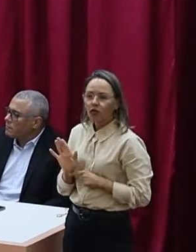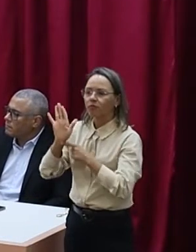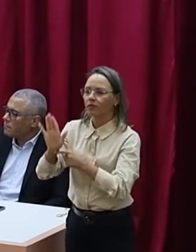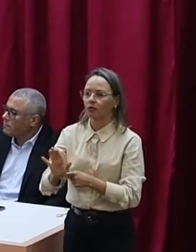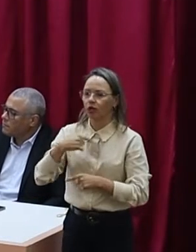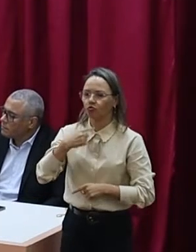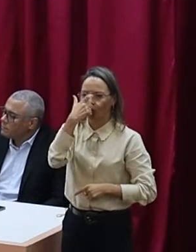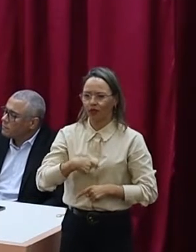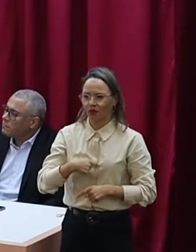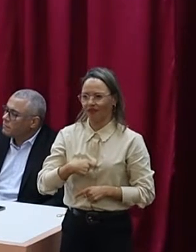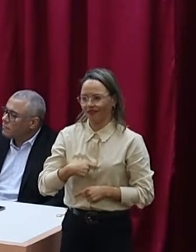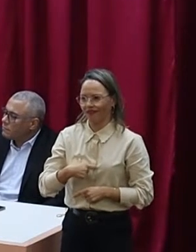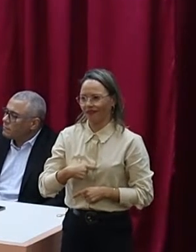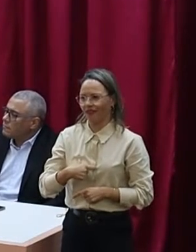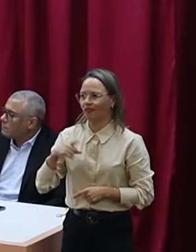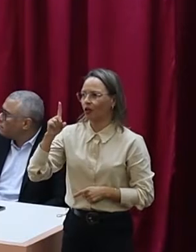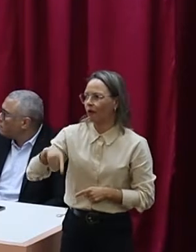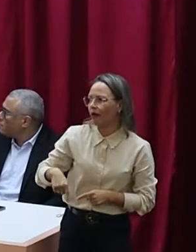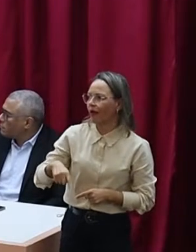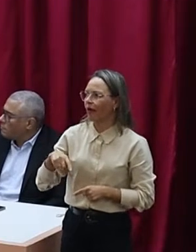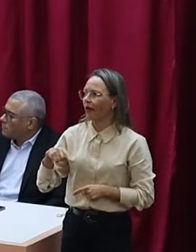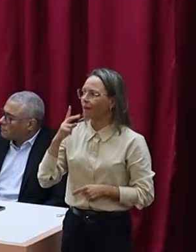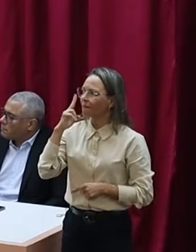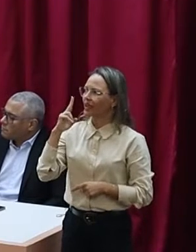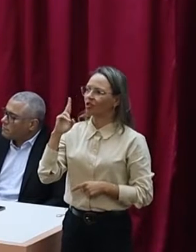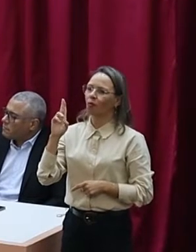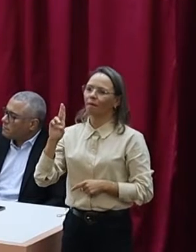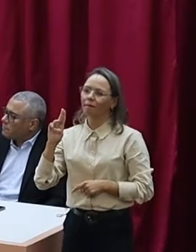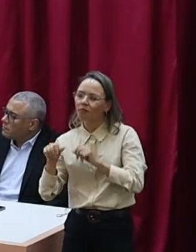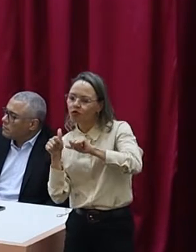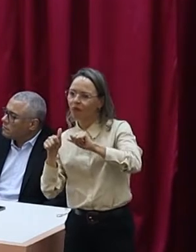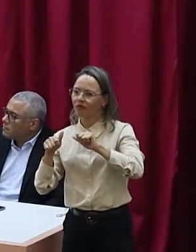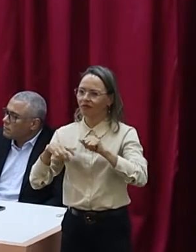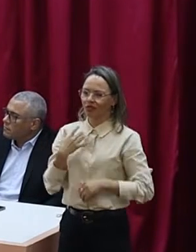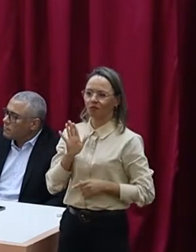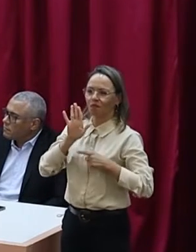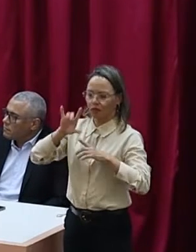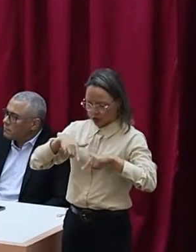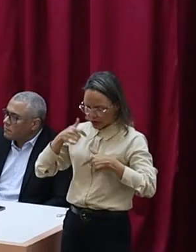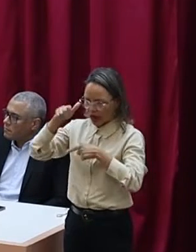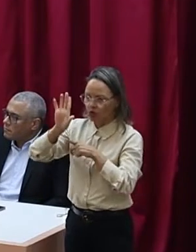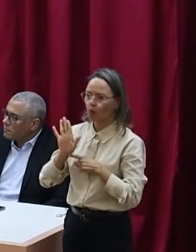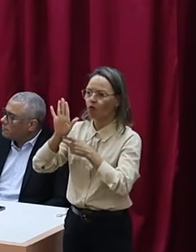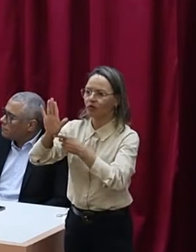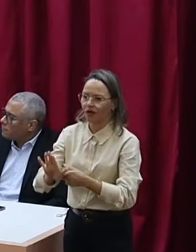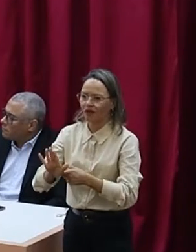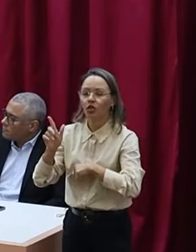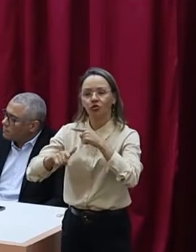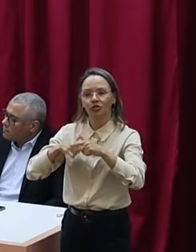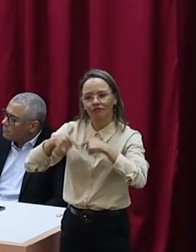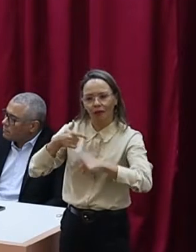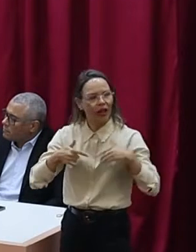eu fosse a origem dele, né? Então, tem uma instância metaléptica aí também. E a gente trabalha, né, com a Marielle